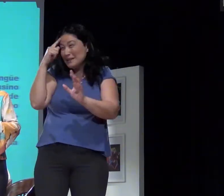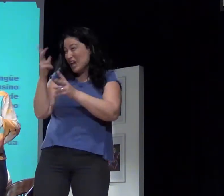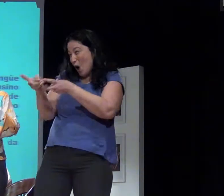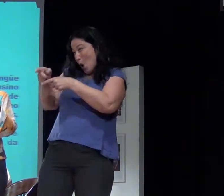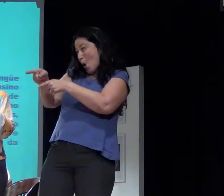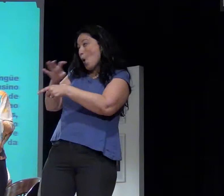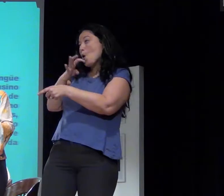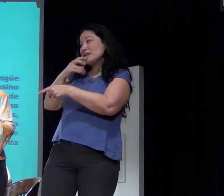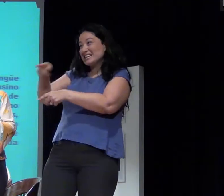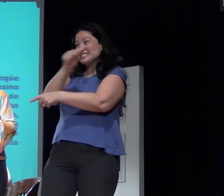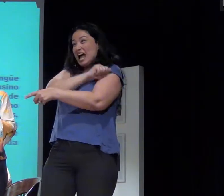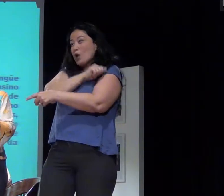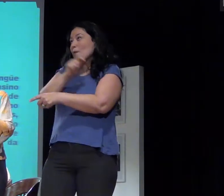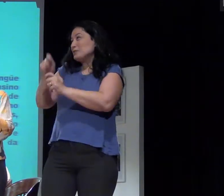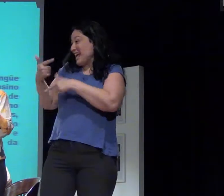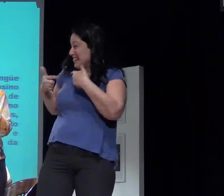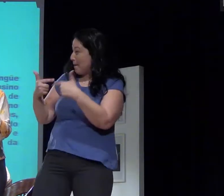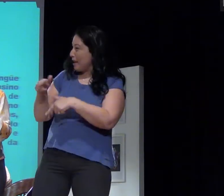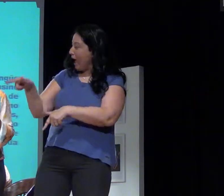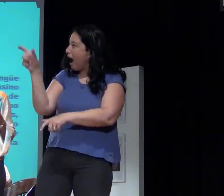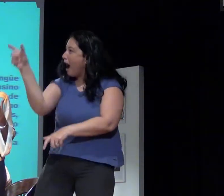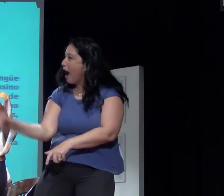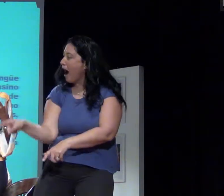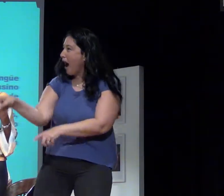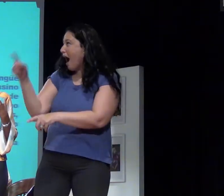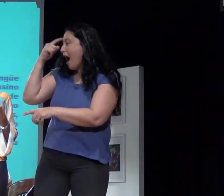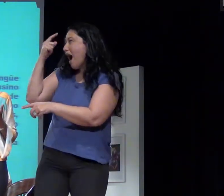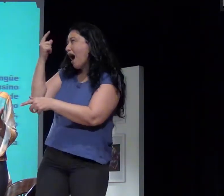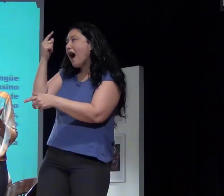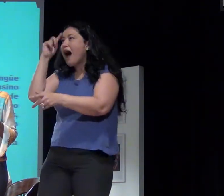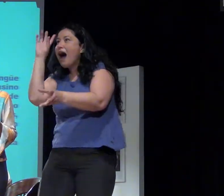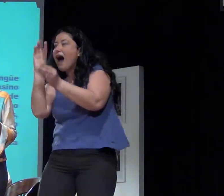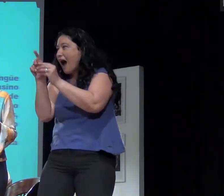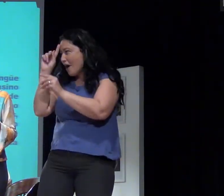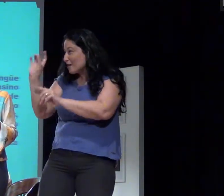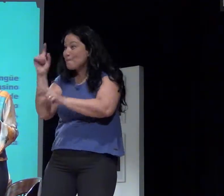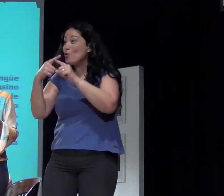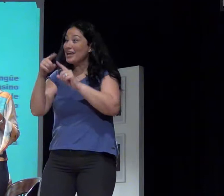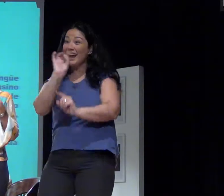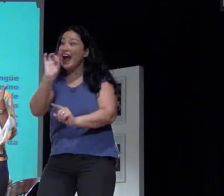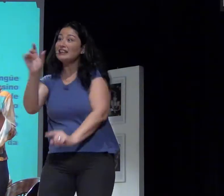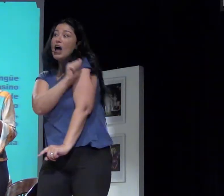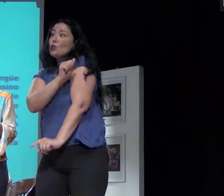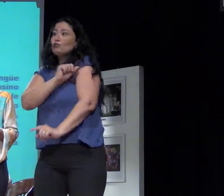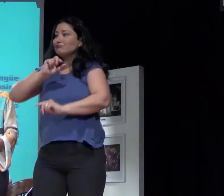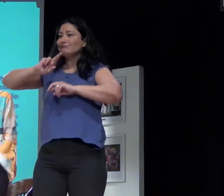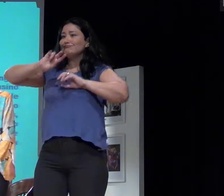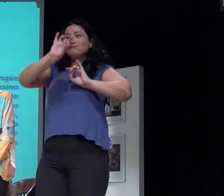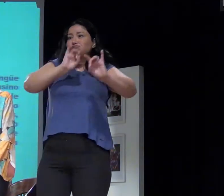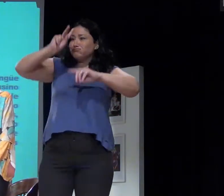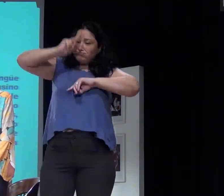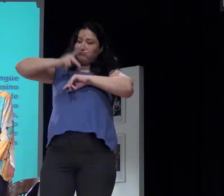dele, trabalhar realmente uma aprendizagem que atenda essas necessidades que são bastante individuais, é um processo que está